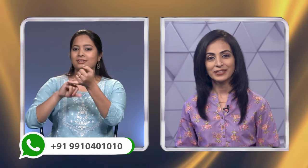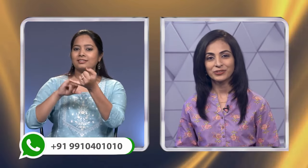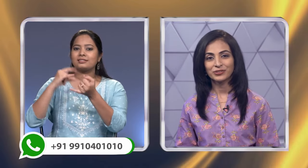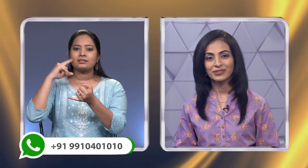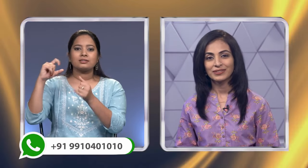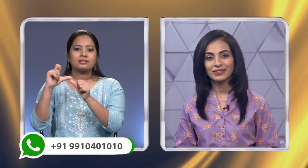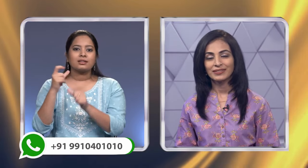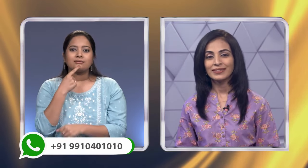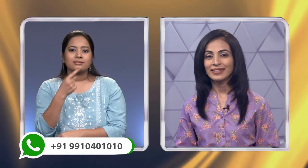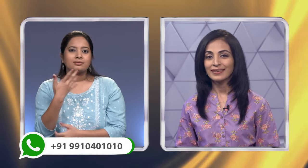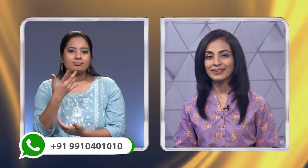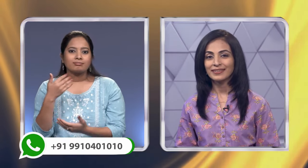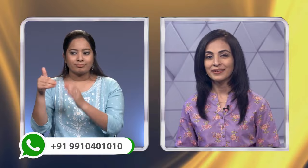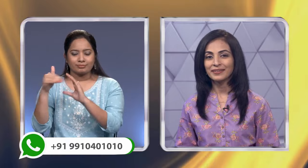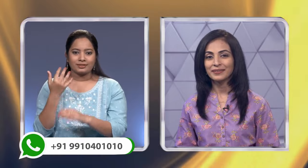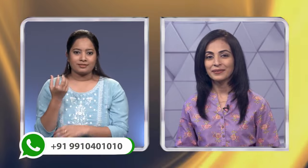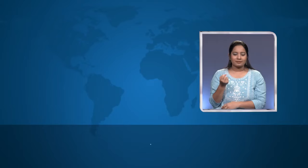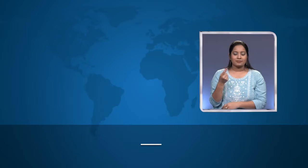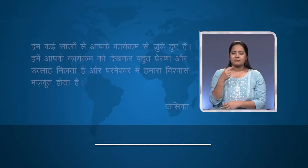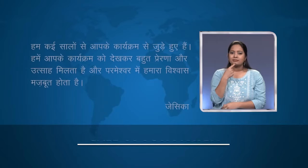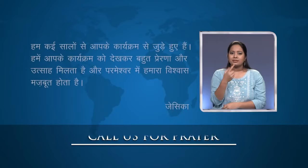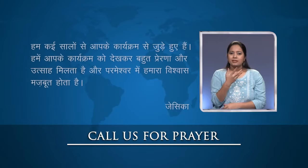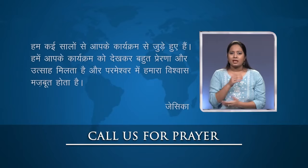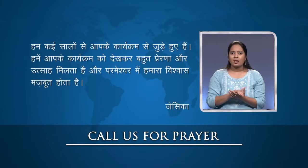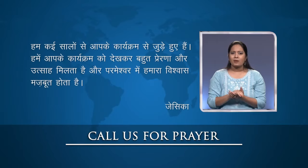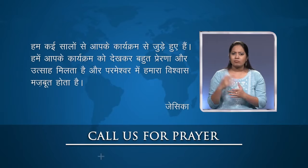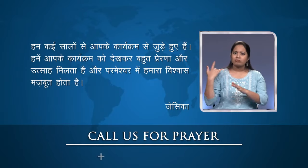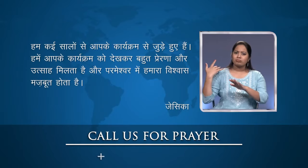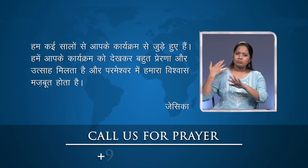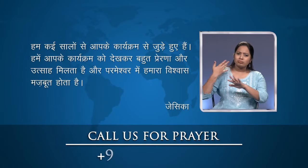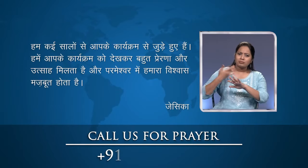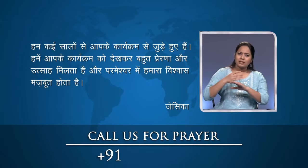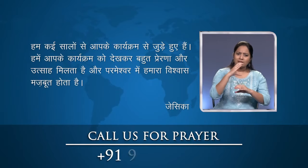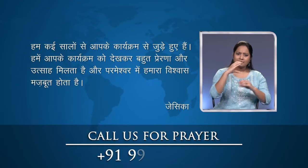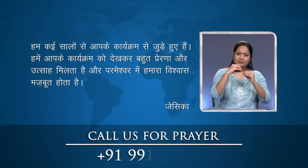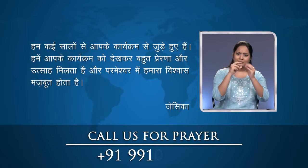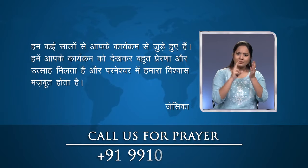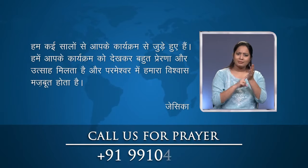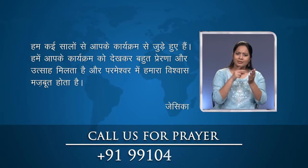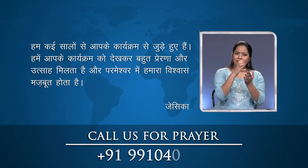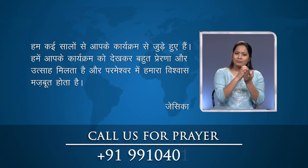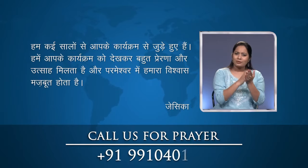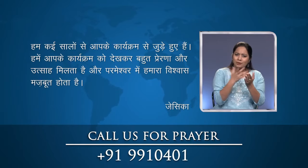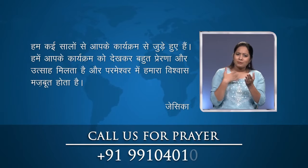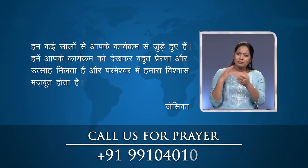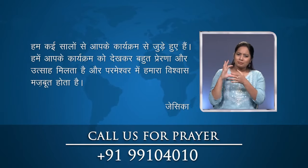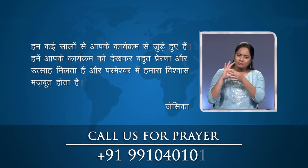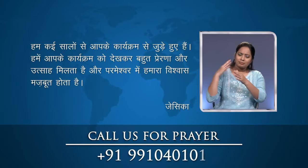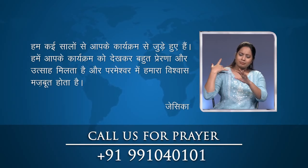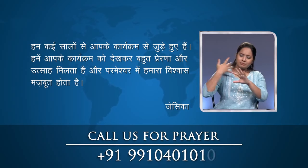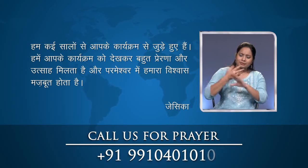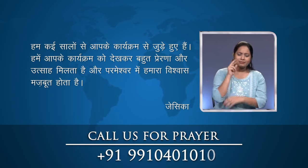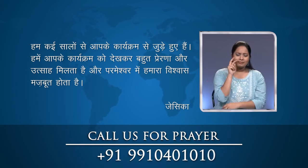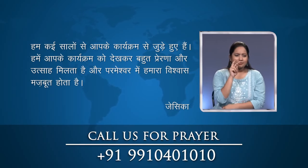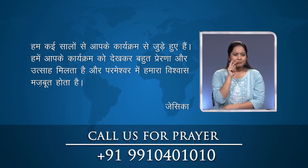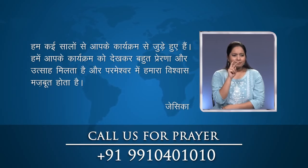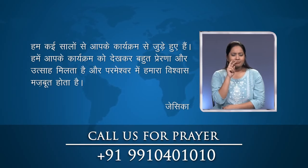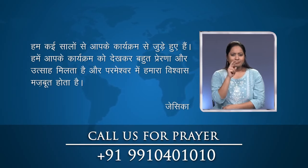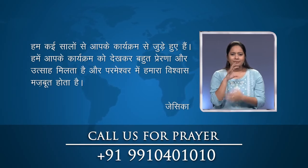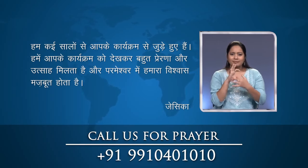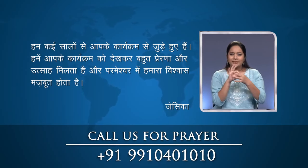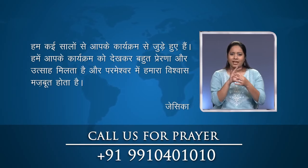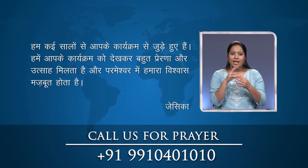का मैसेज। ये कह रही हैं, हम कई सालों से आपके कार्यक्रम से जुड़े हुए हैं। हमें